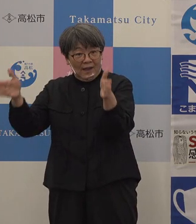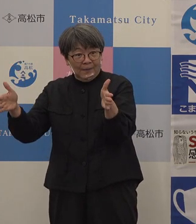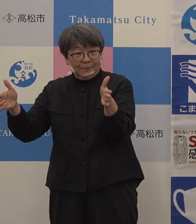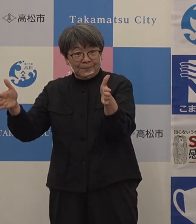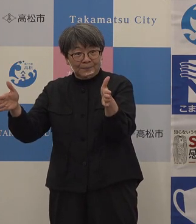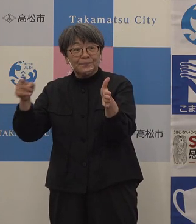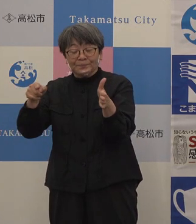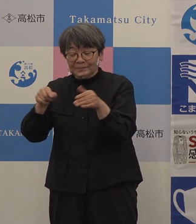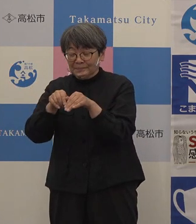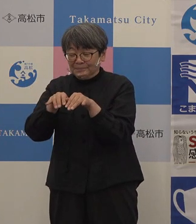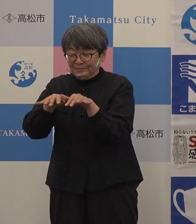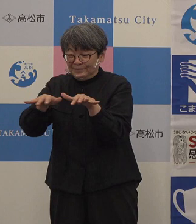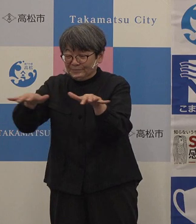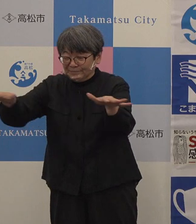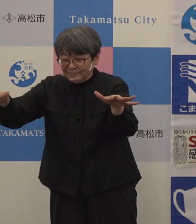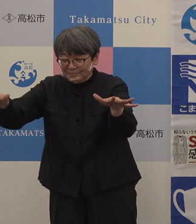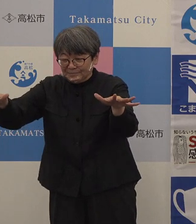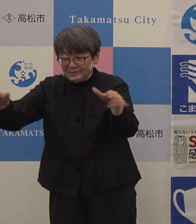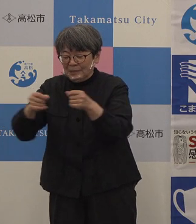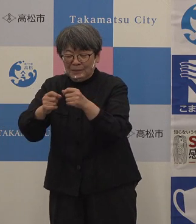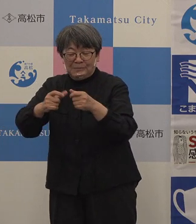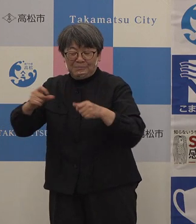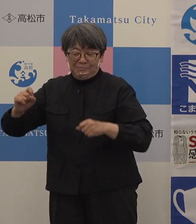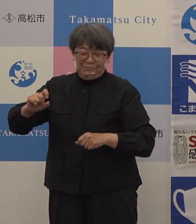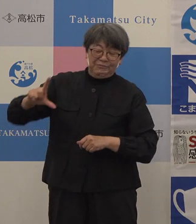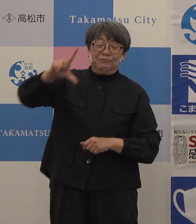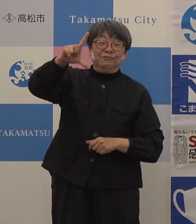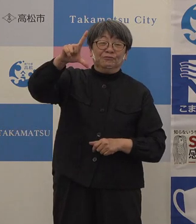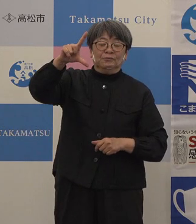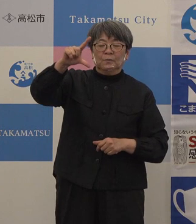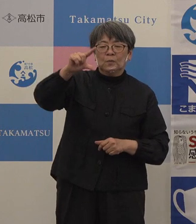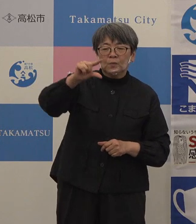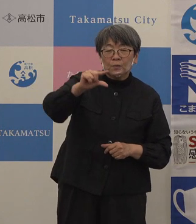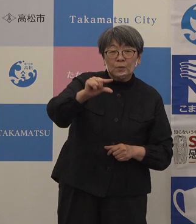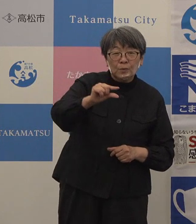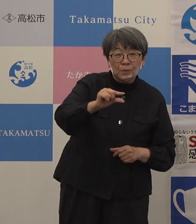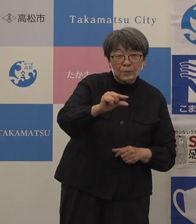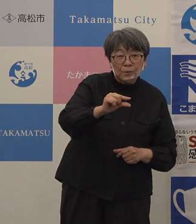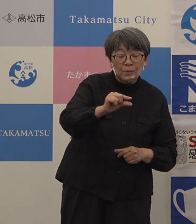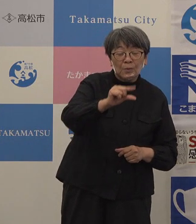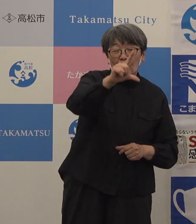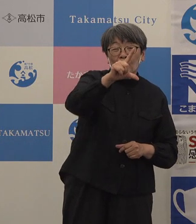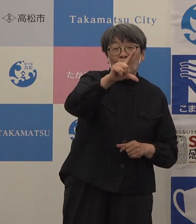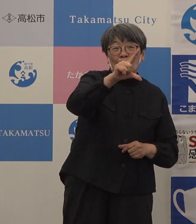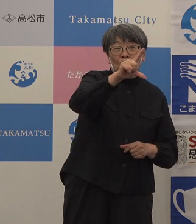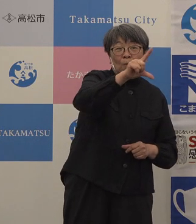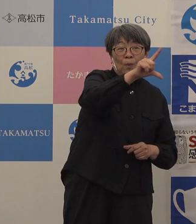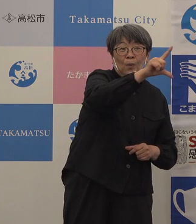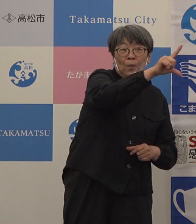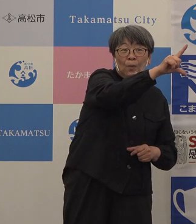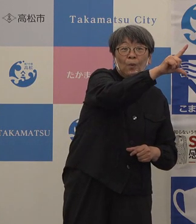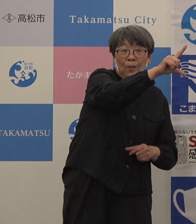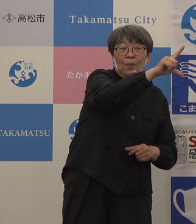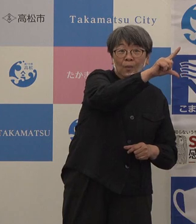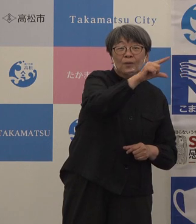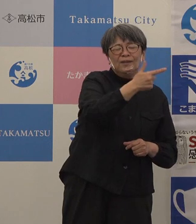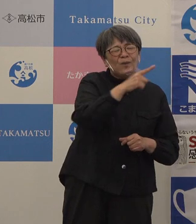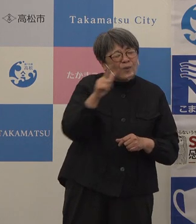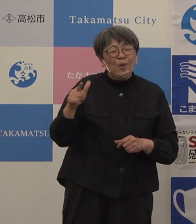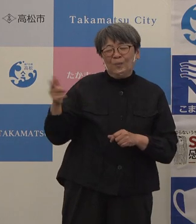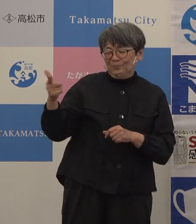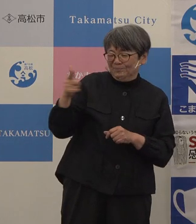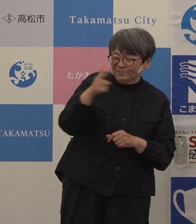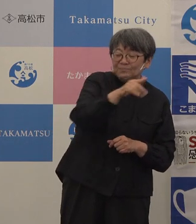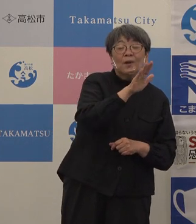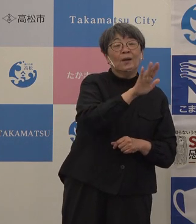流行が感染が拡大した時期と収束した時期、あるいは一定にゼロが続いた時期というのも結構あったわけで